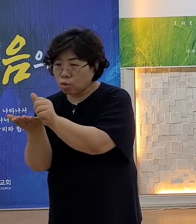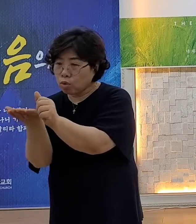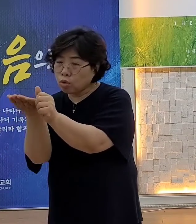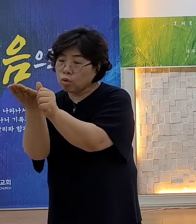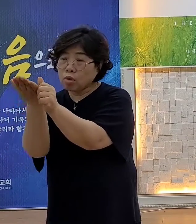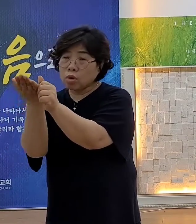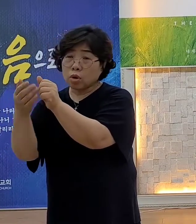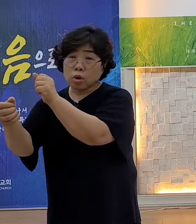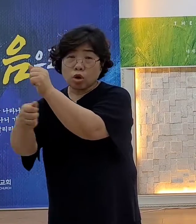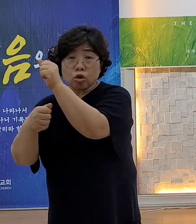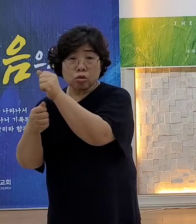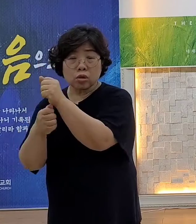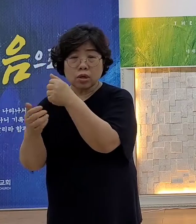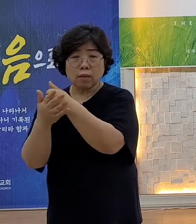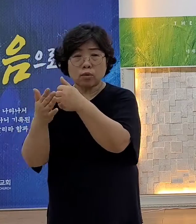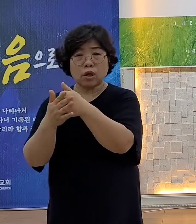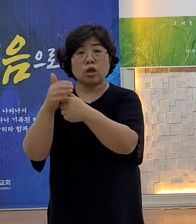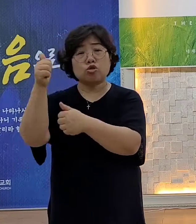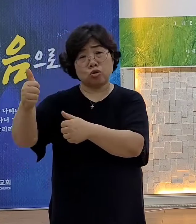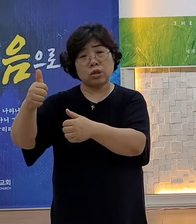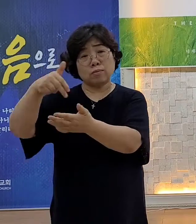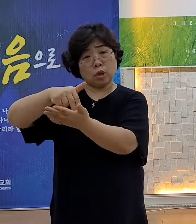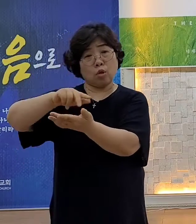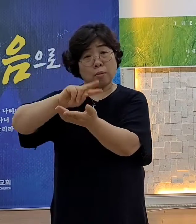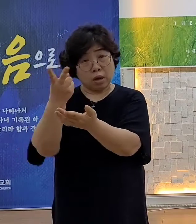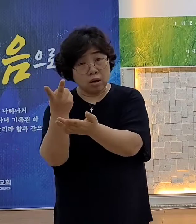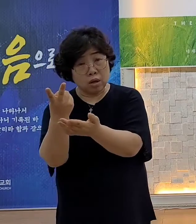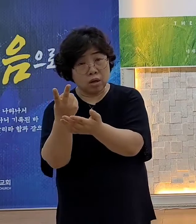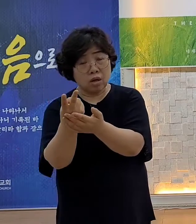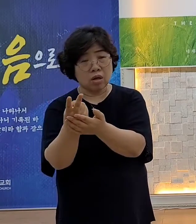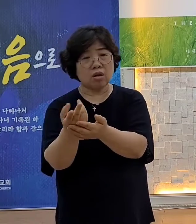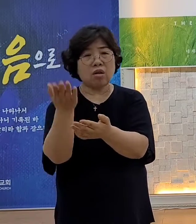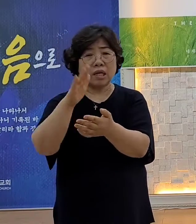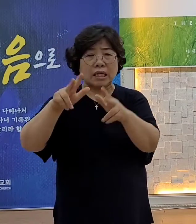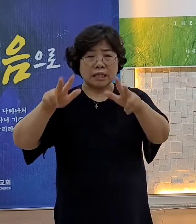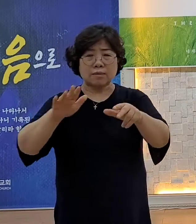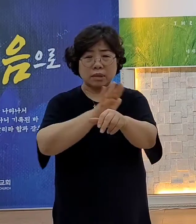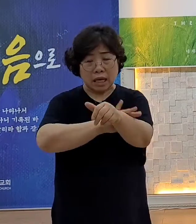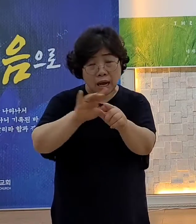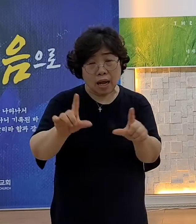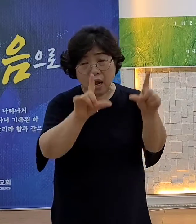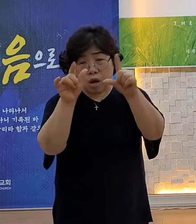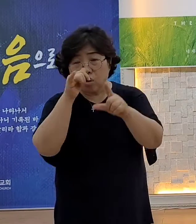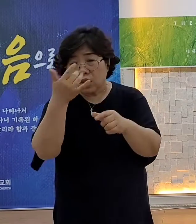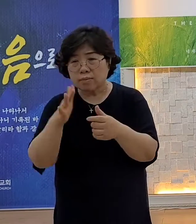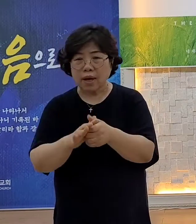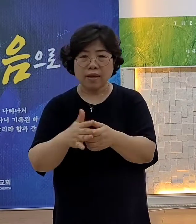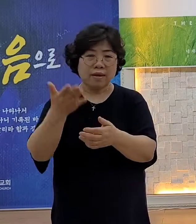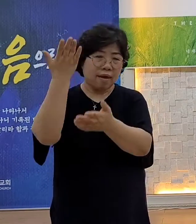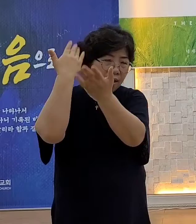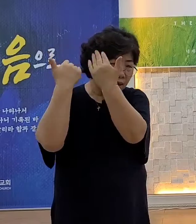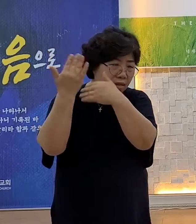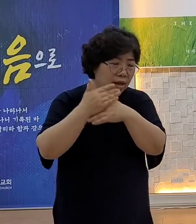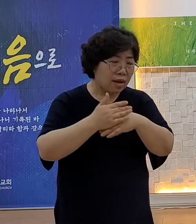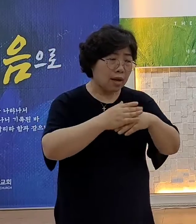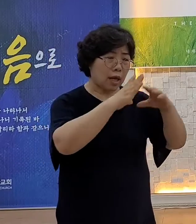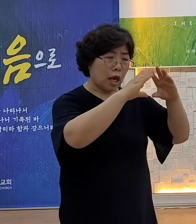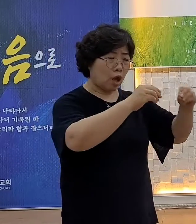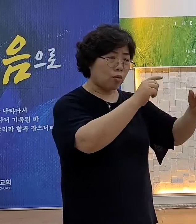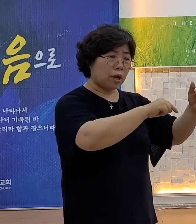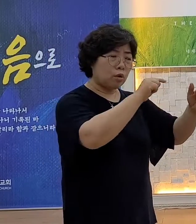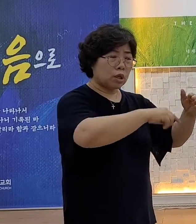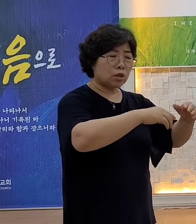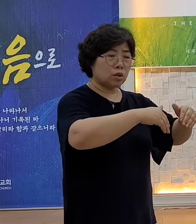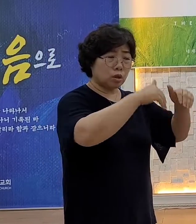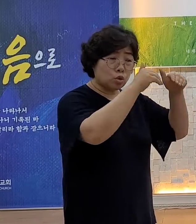이제 그 땅 주인이 된 겁니다. 그러니까 잘 살고 있지만 옛날에 오늘 이 말씀대로 너희는 그